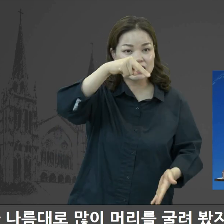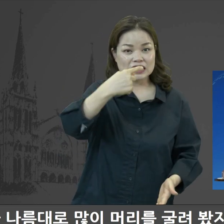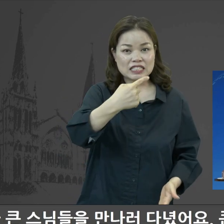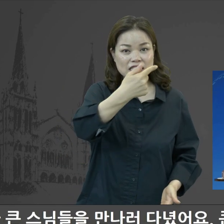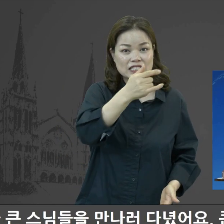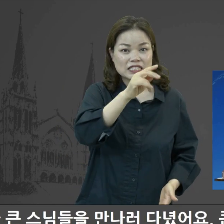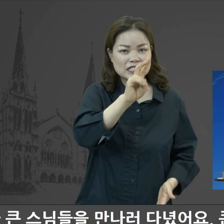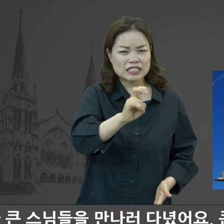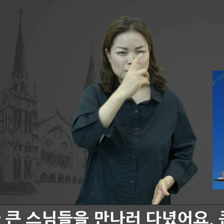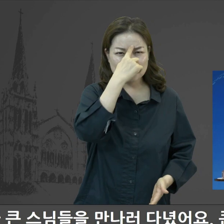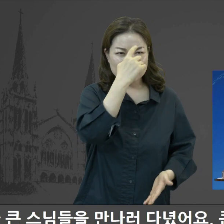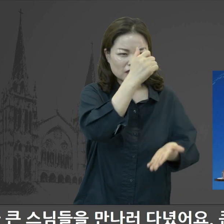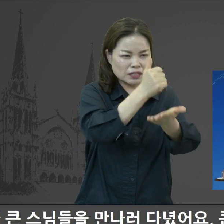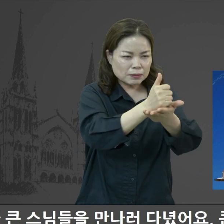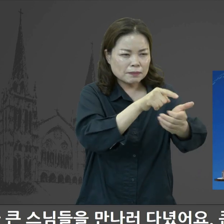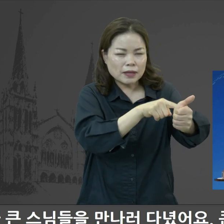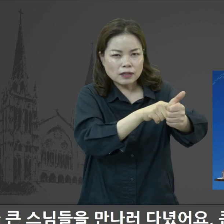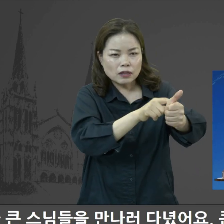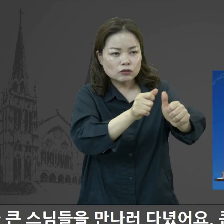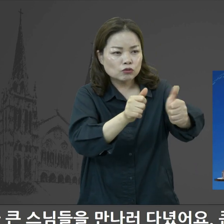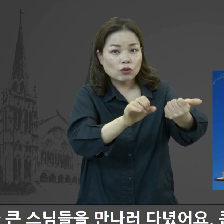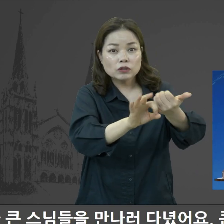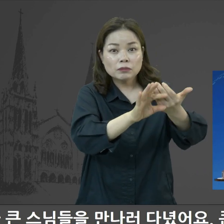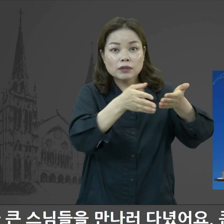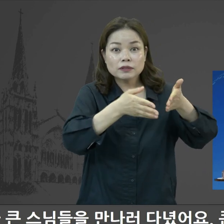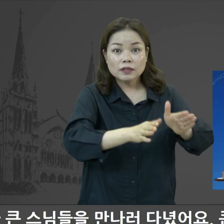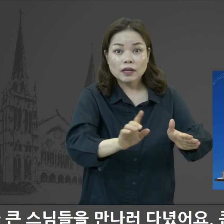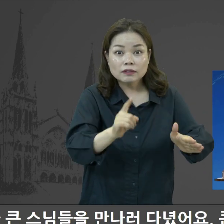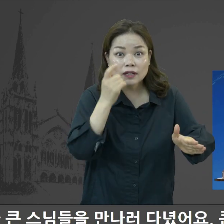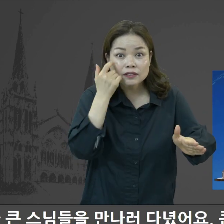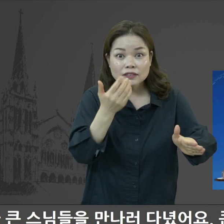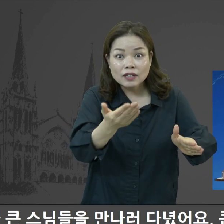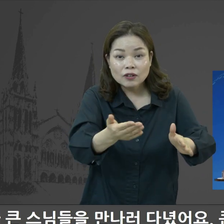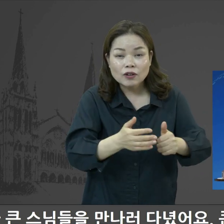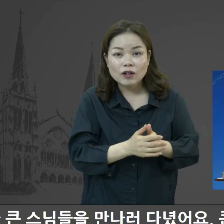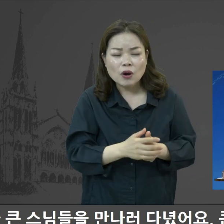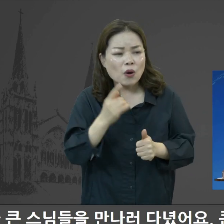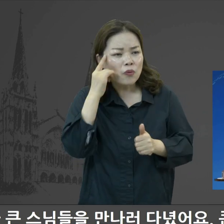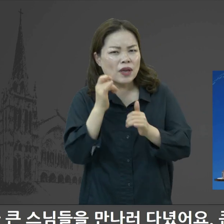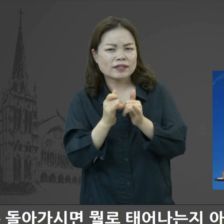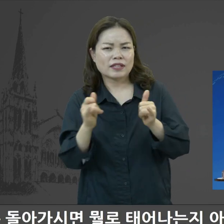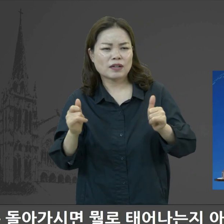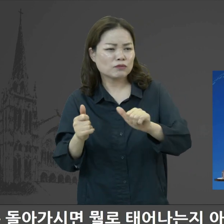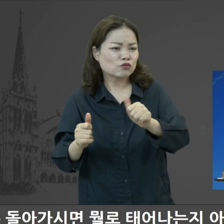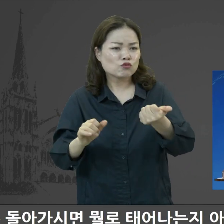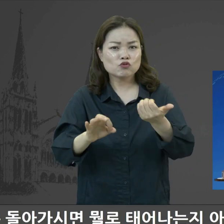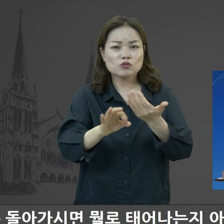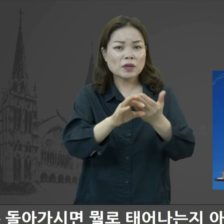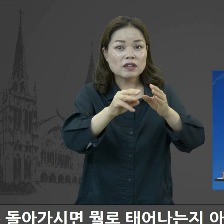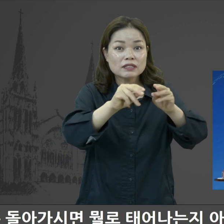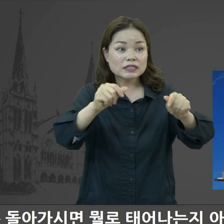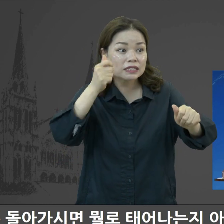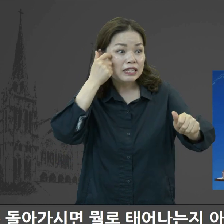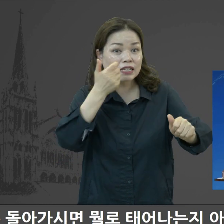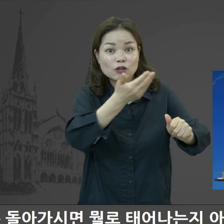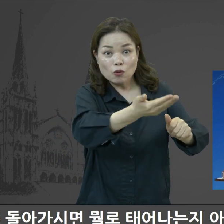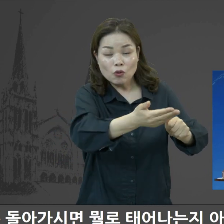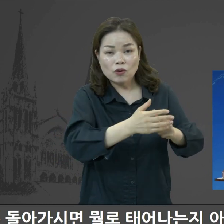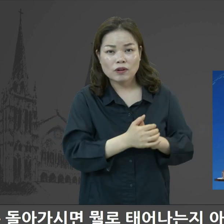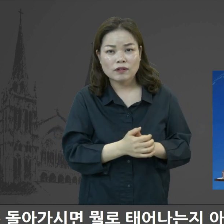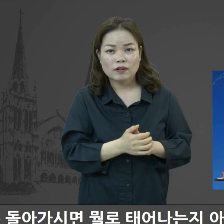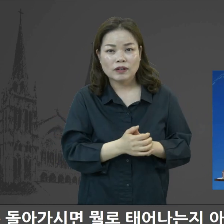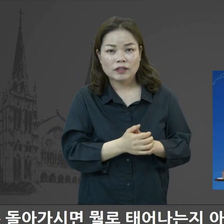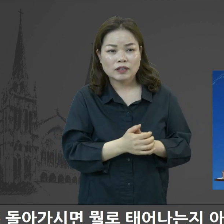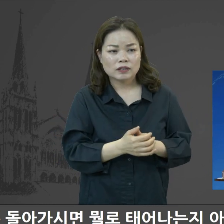다니면서 스님은 돌아가시면 뭘로 태어나는지 아시냐고, 왜 사람은 죽으면 흙이 되냐고, 그리고